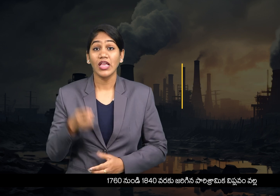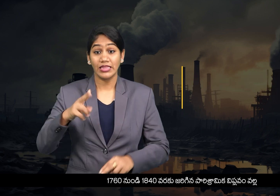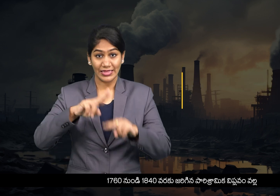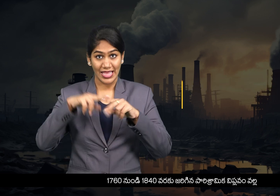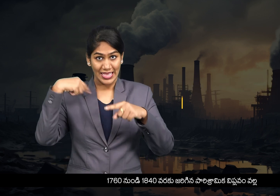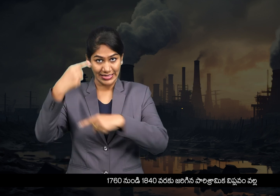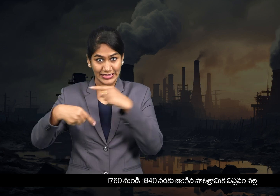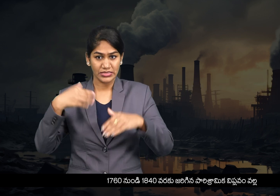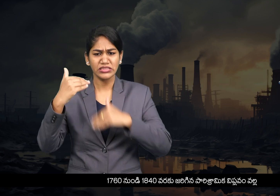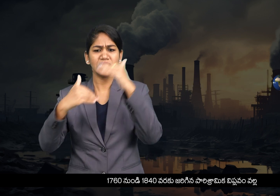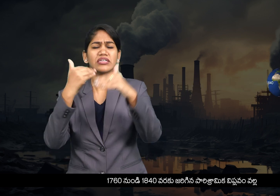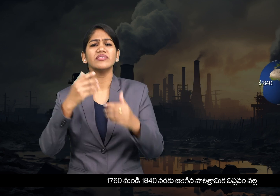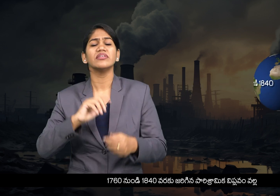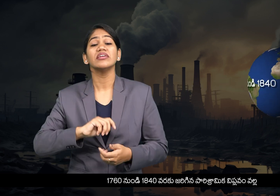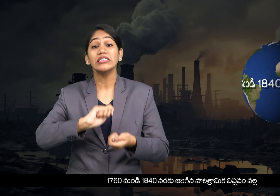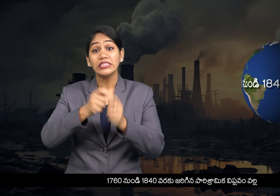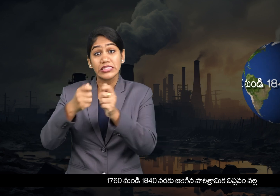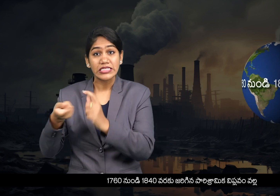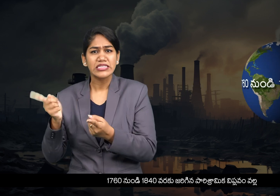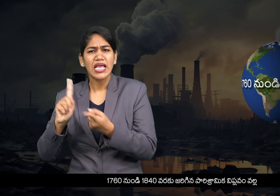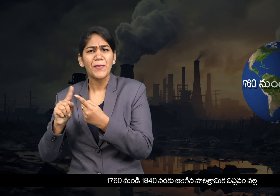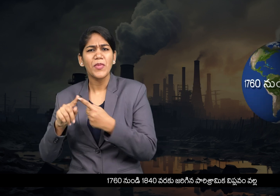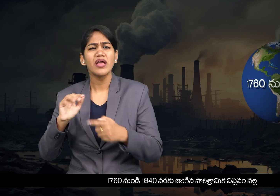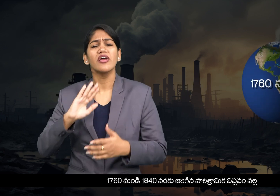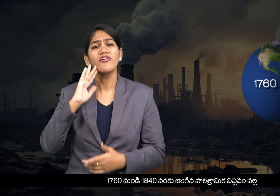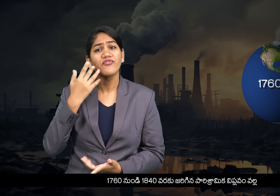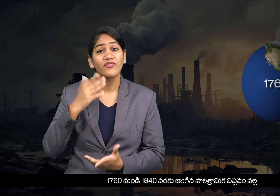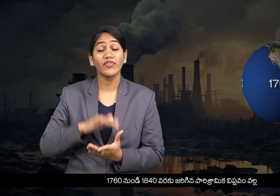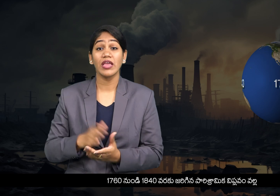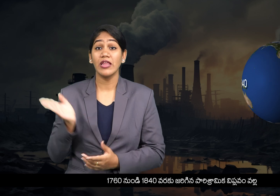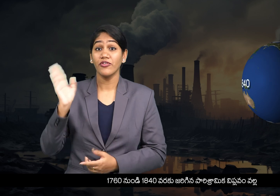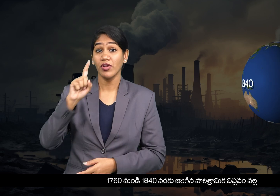1760 నుండి 1840 వరకు జరిగిన పారిశ్రామిక విప్లవం వల్ల